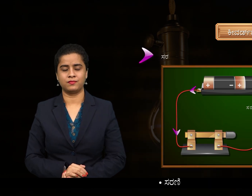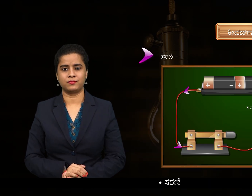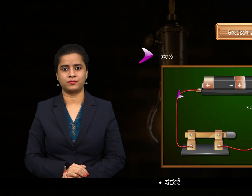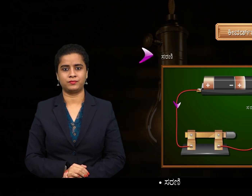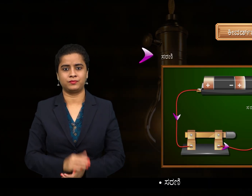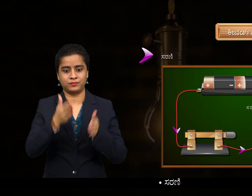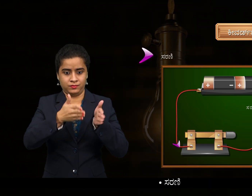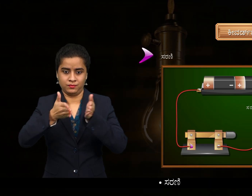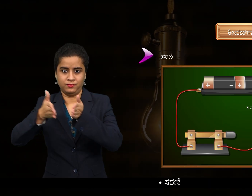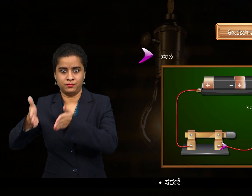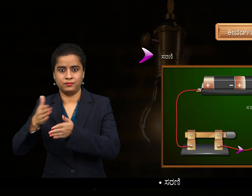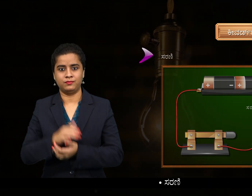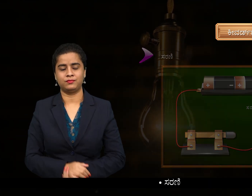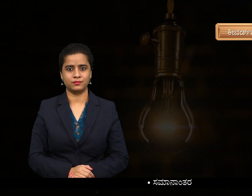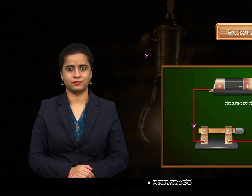ಸರಣಿ,